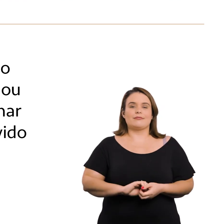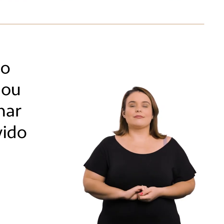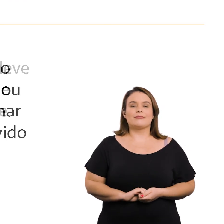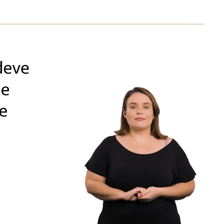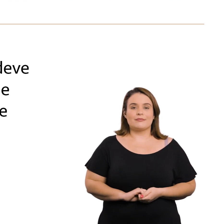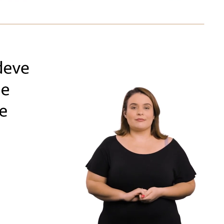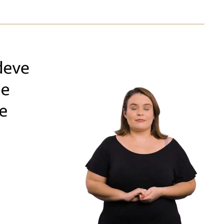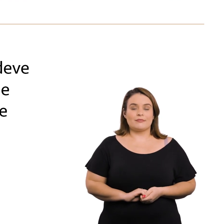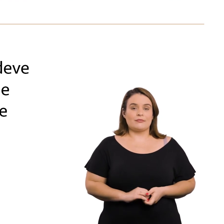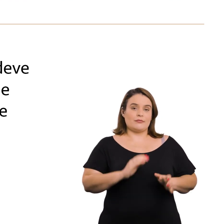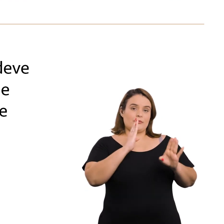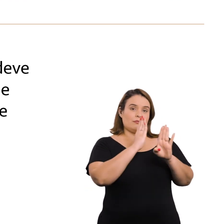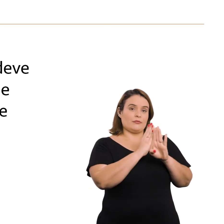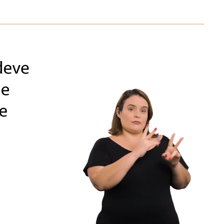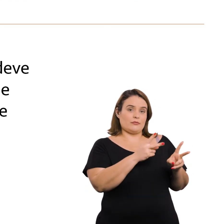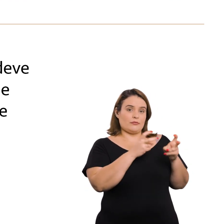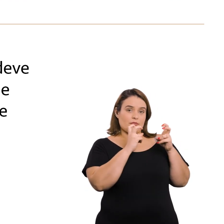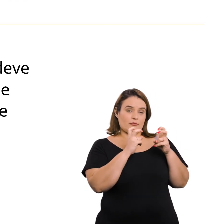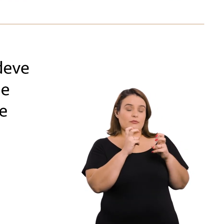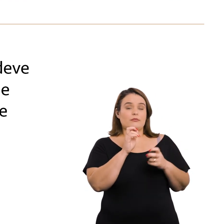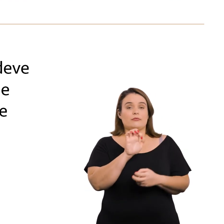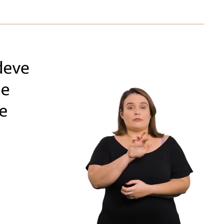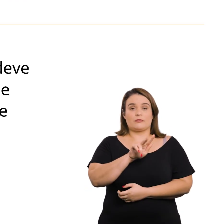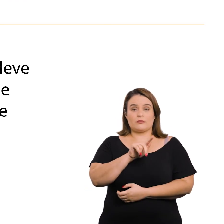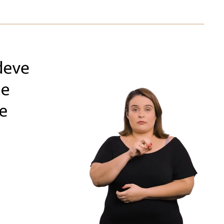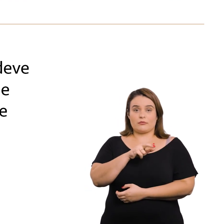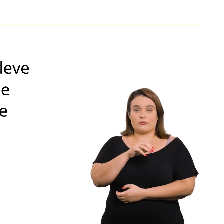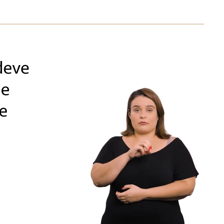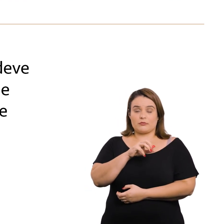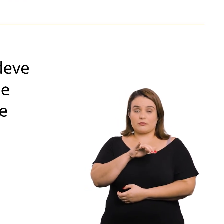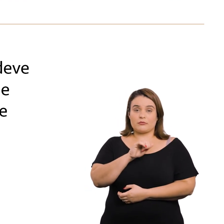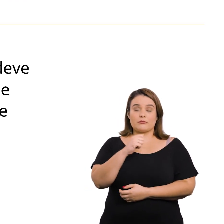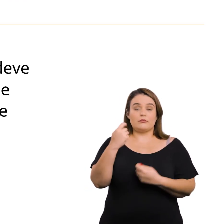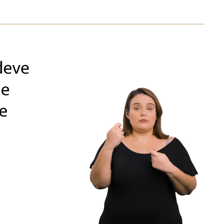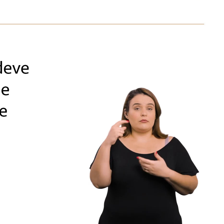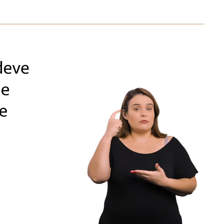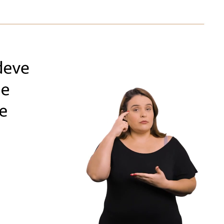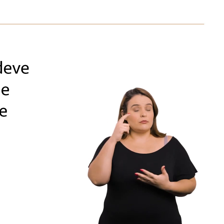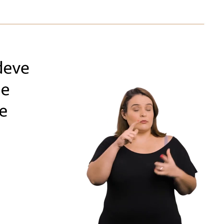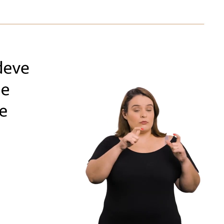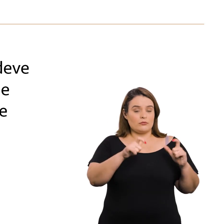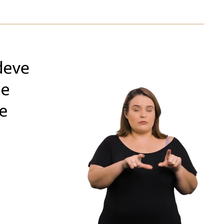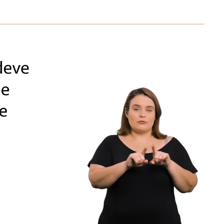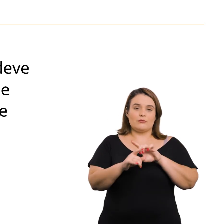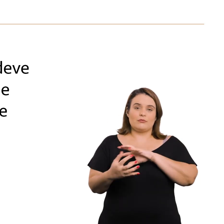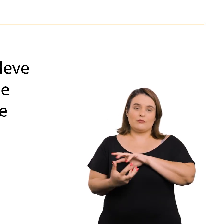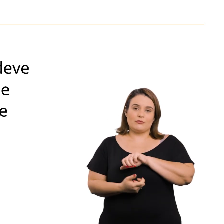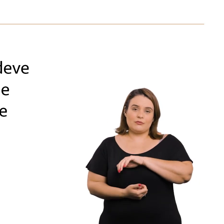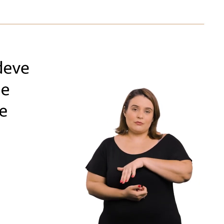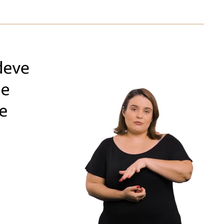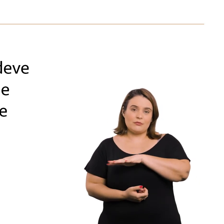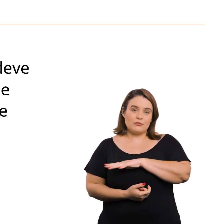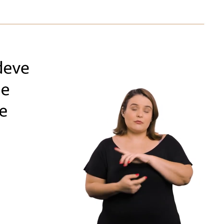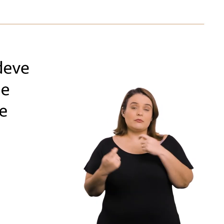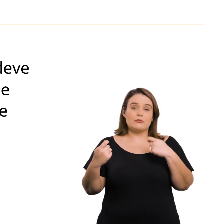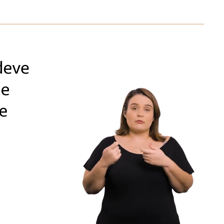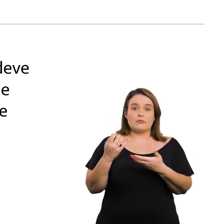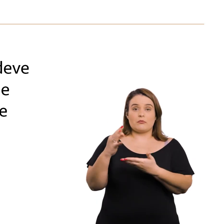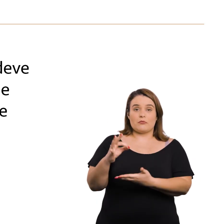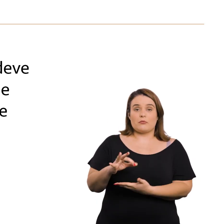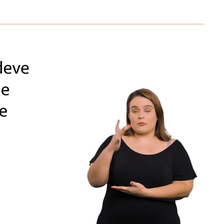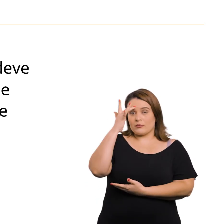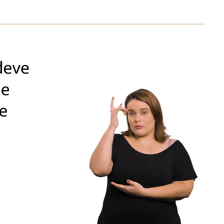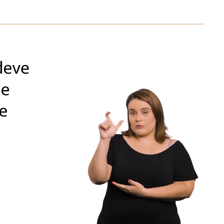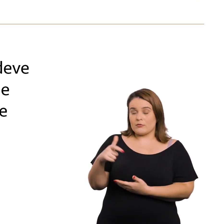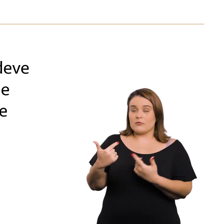técnica. O diagnóstico ergonômico deve contemplar questões locais e globais e passar por análise e validação